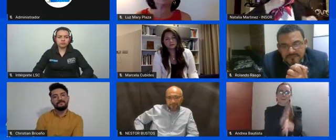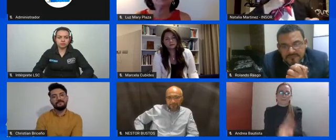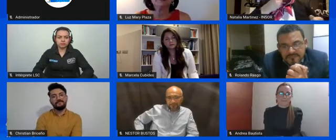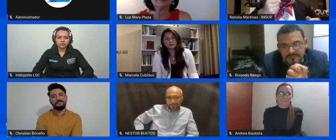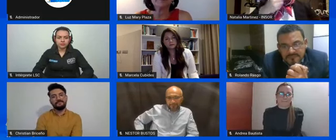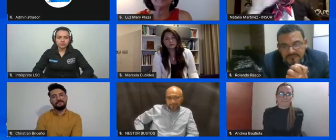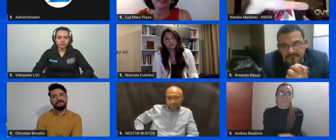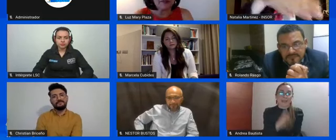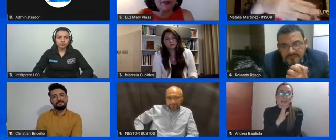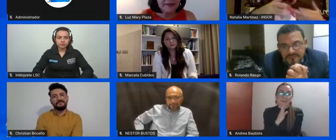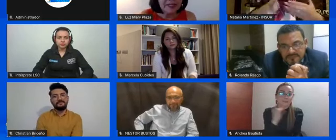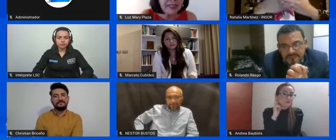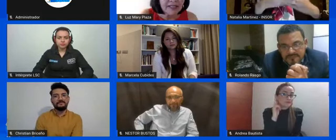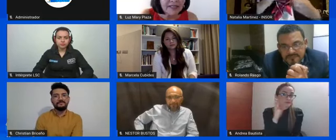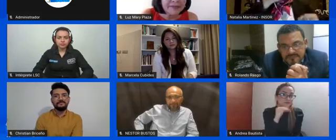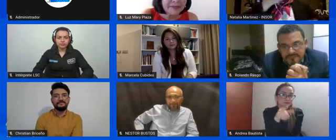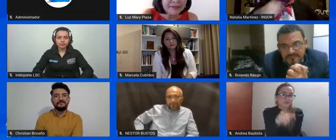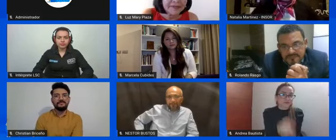Micrófono abierto.